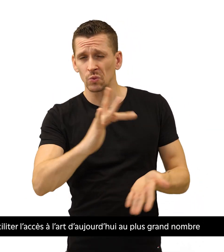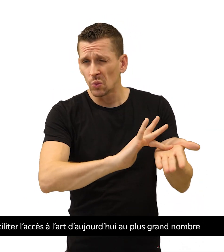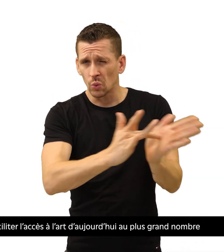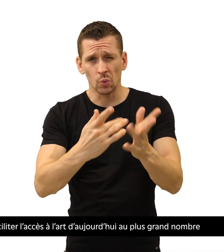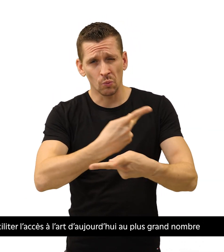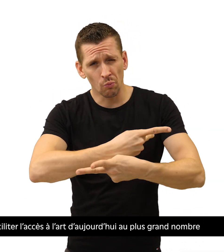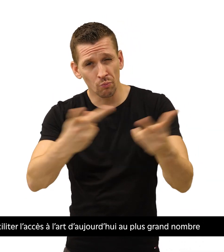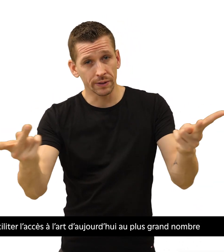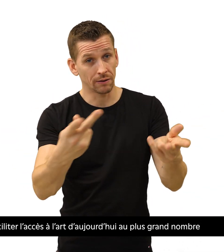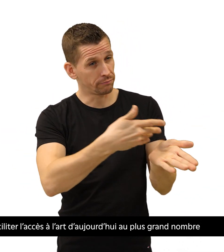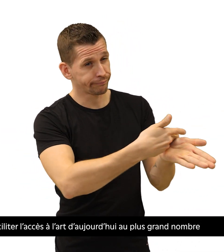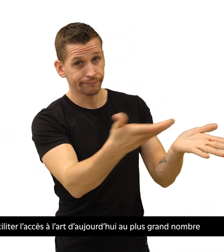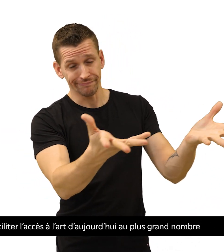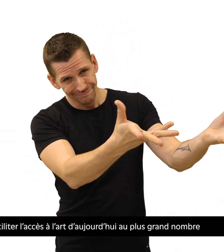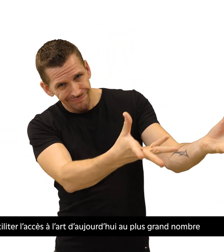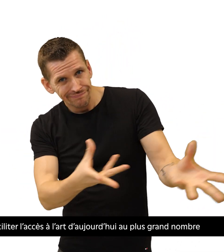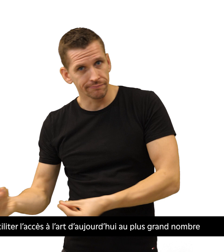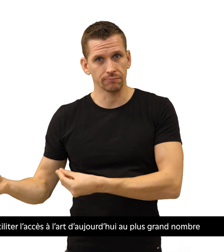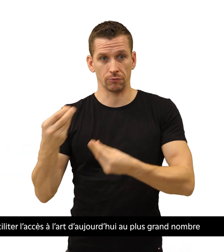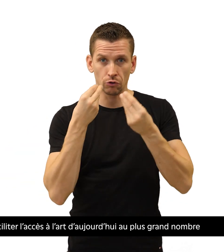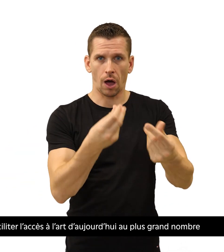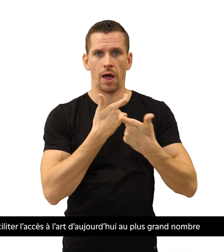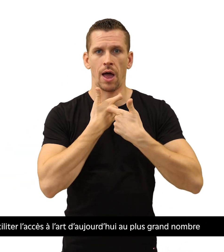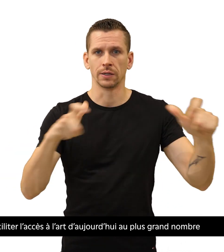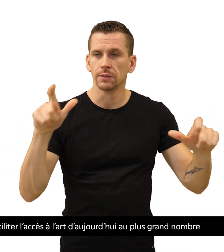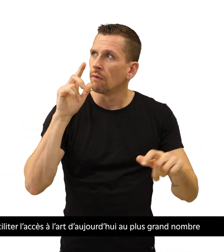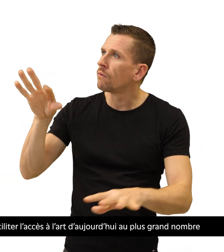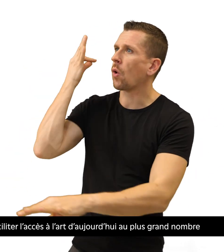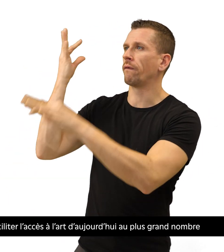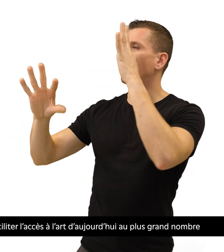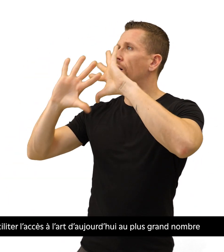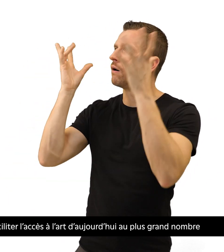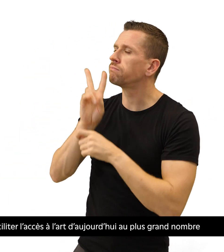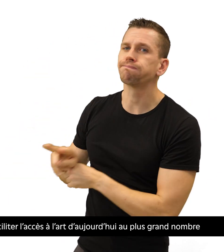d'aujourd'hui au plus grand nombre.